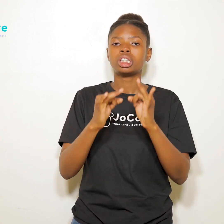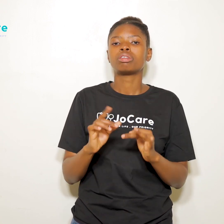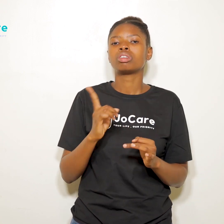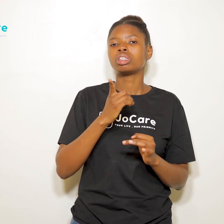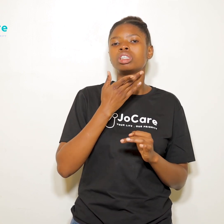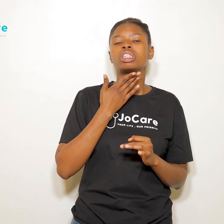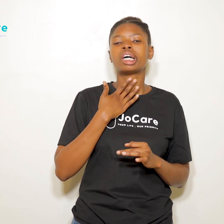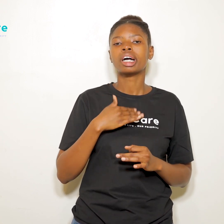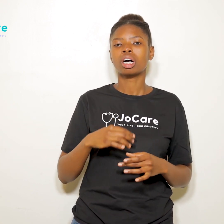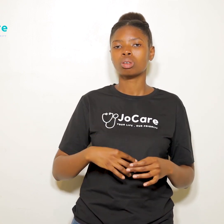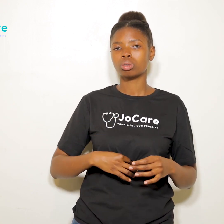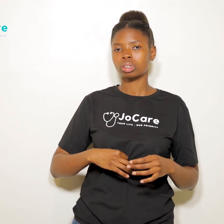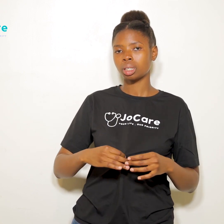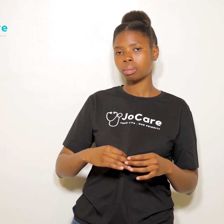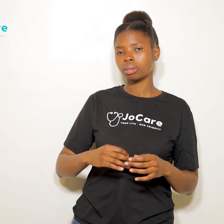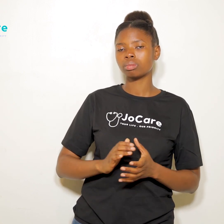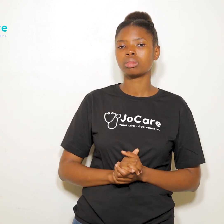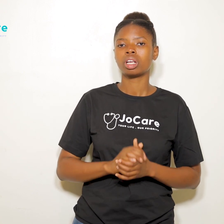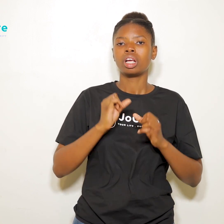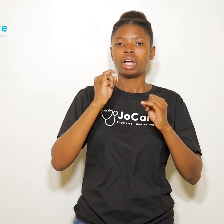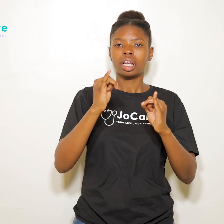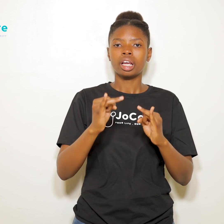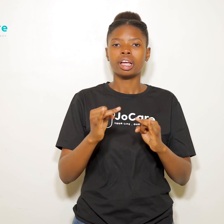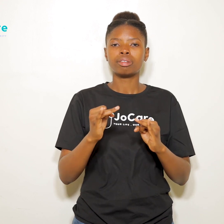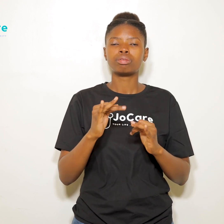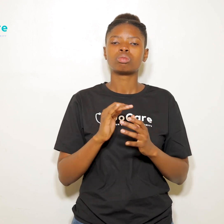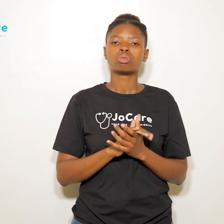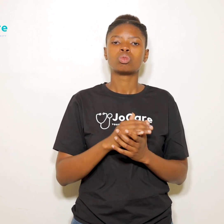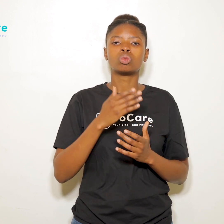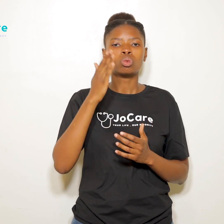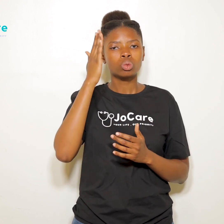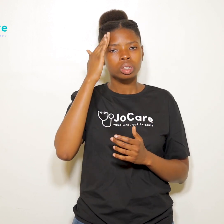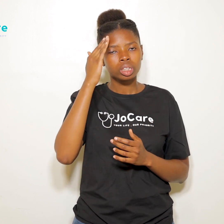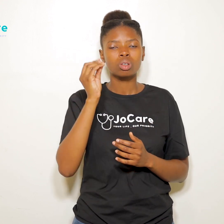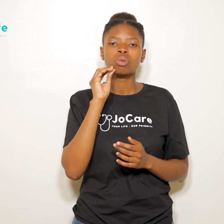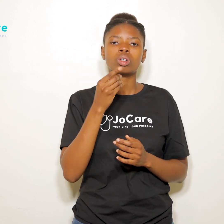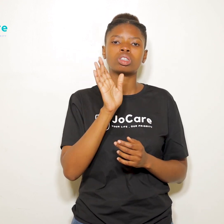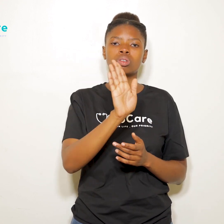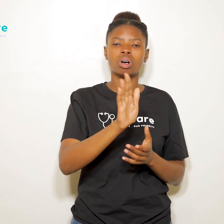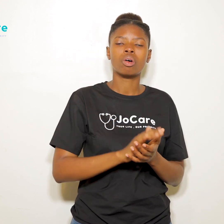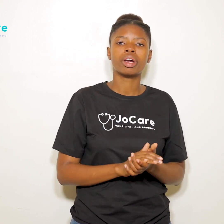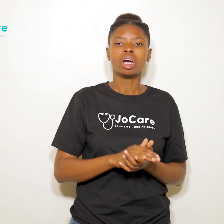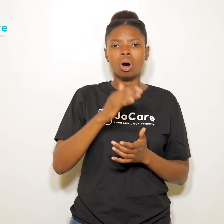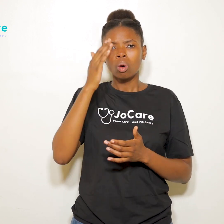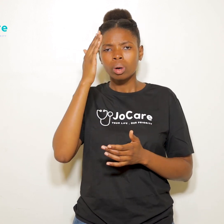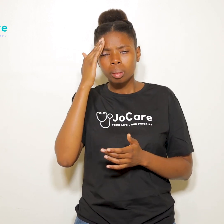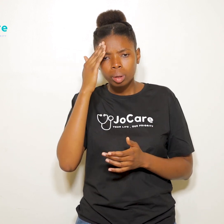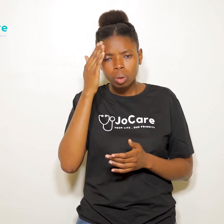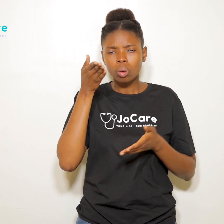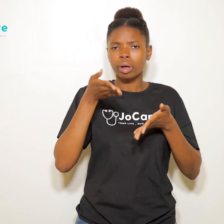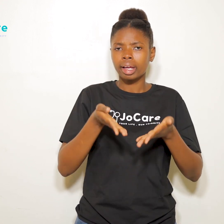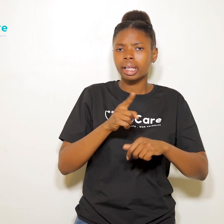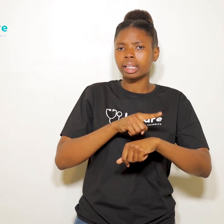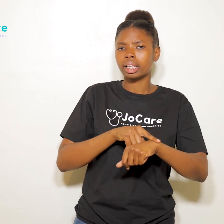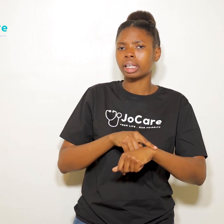gusama muri icyo gihe, iyo uzi ukwezi kwawe uba uzi ngo iki gihe iki n'iki nzifata cyangwa nzakoresha uburyo ubu n'ubu